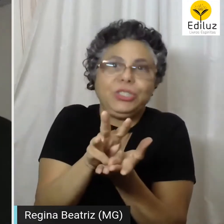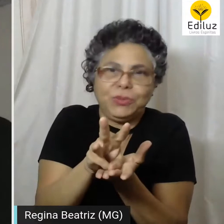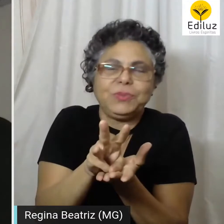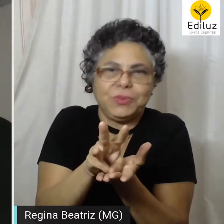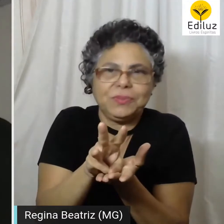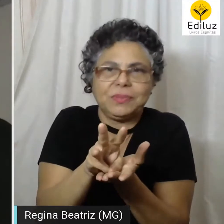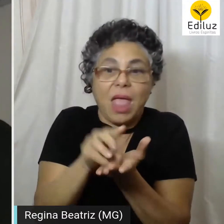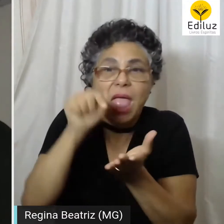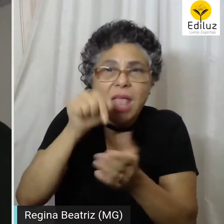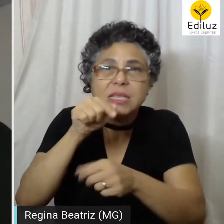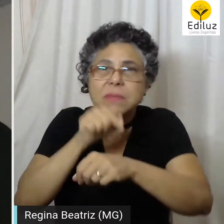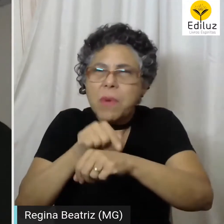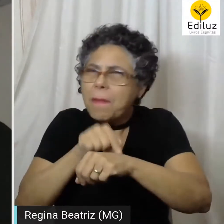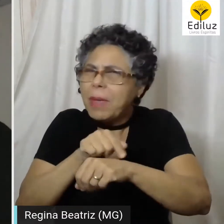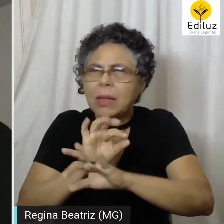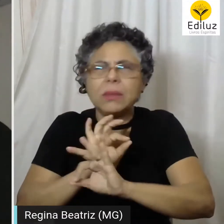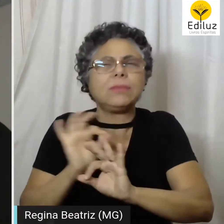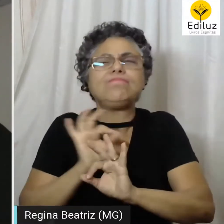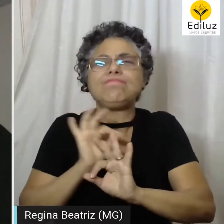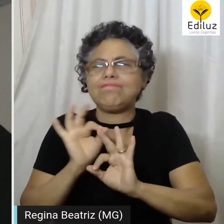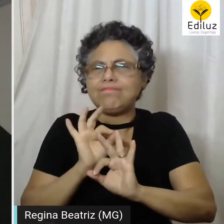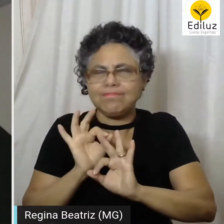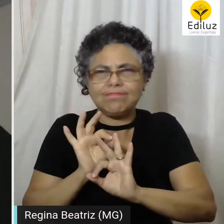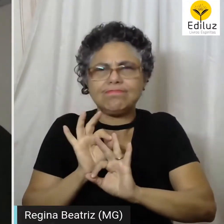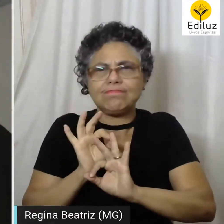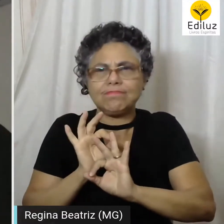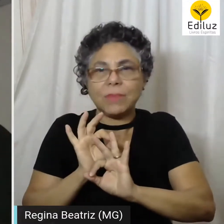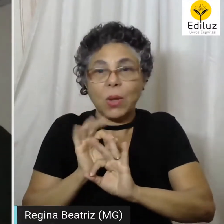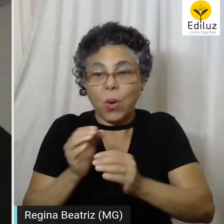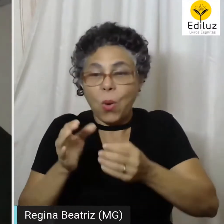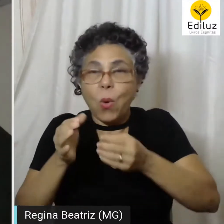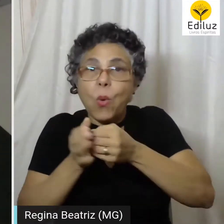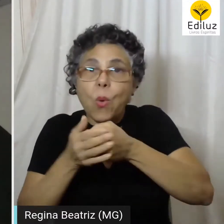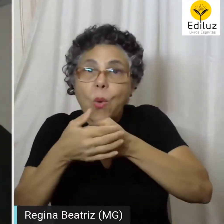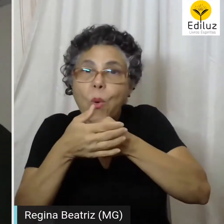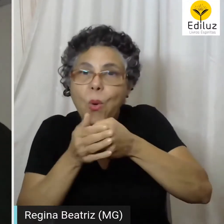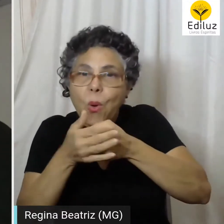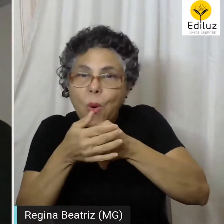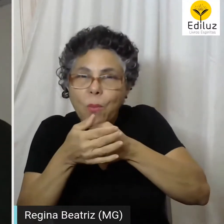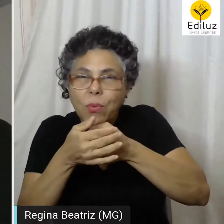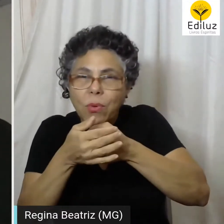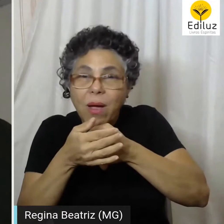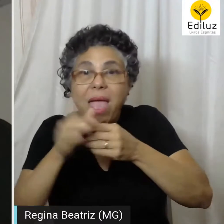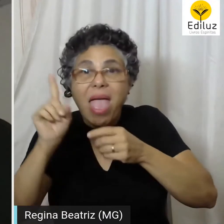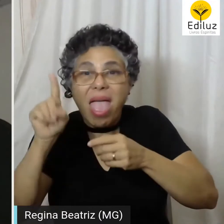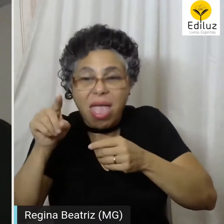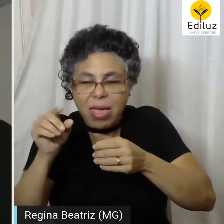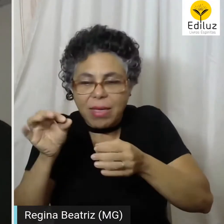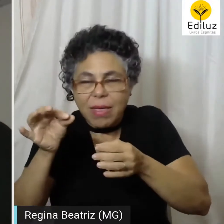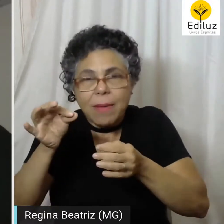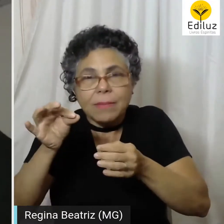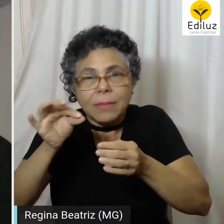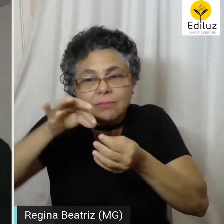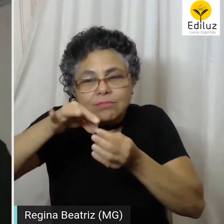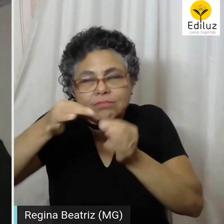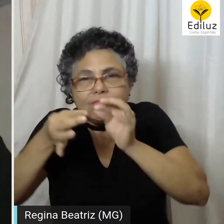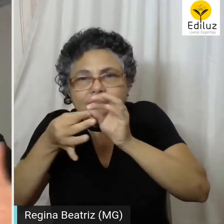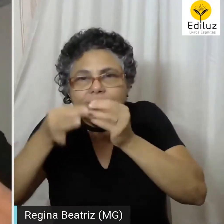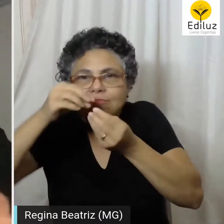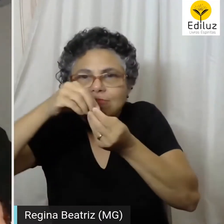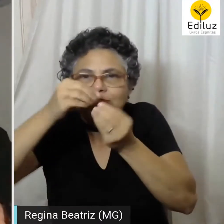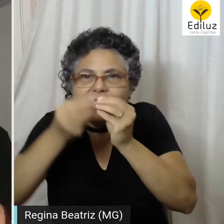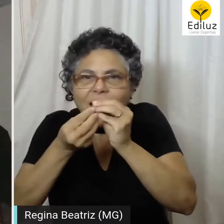desse momento em que um corpo é produzido, é gerado,